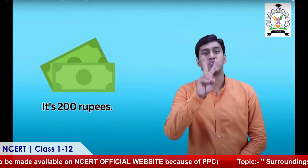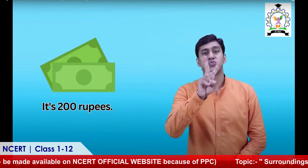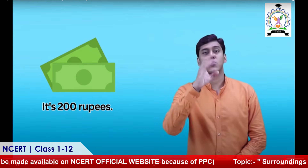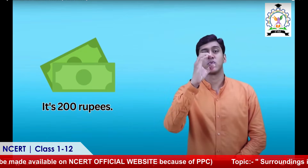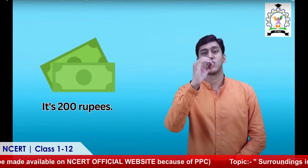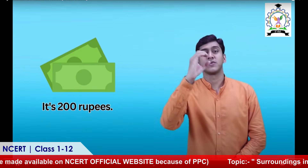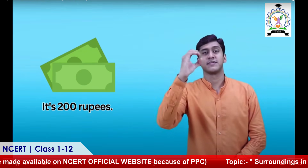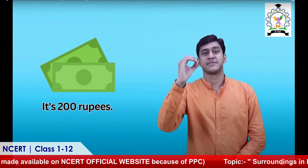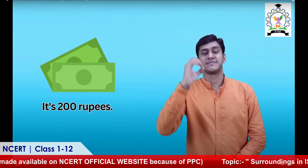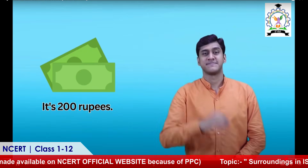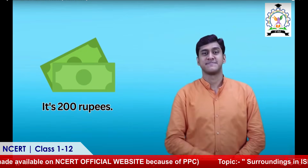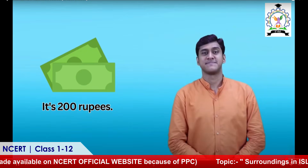ये 200 रुपये हैं।